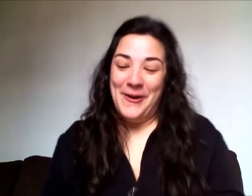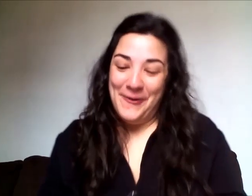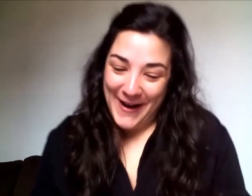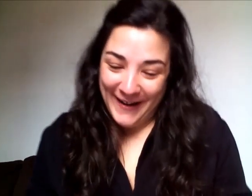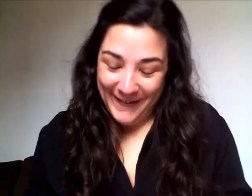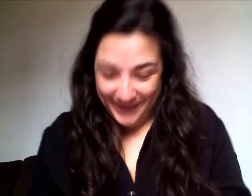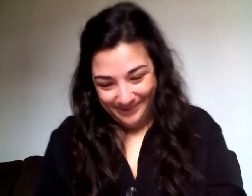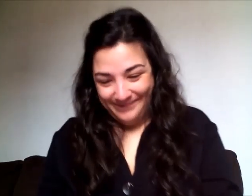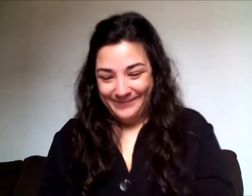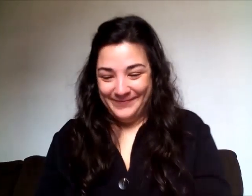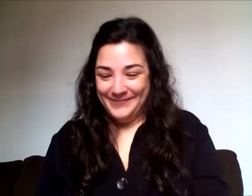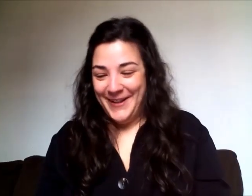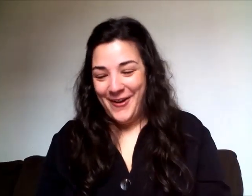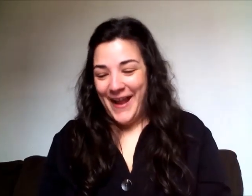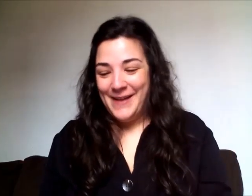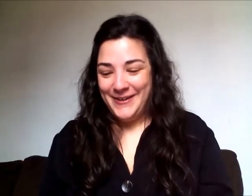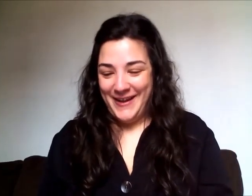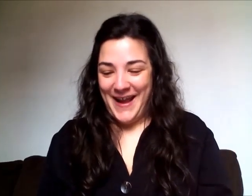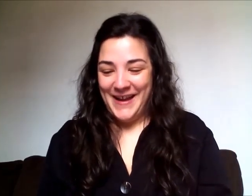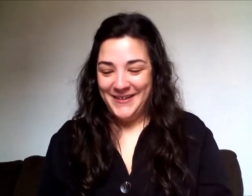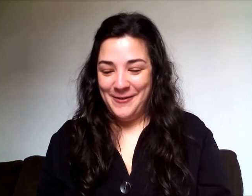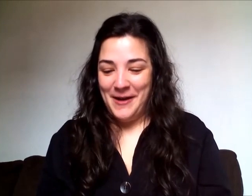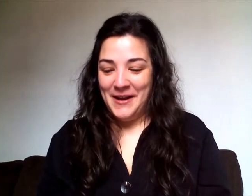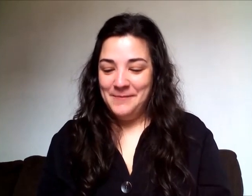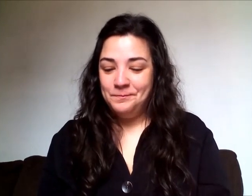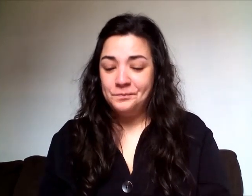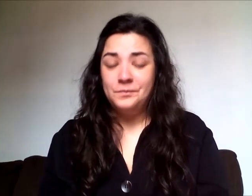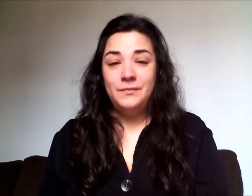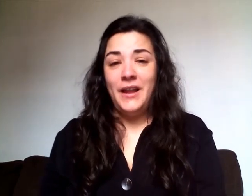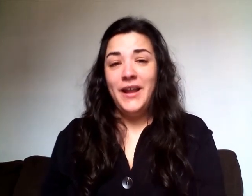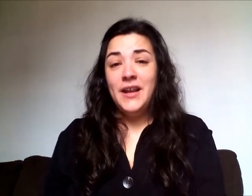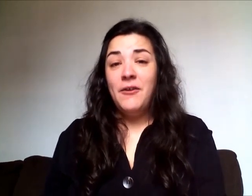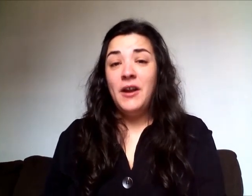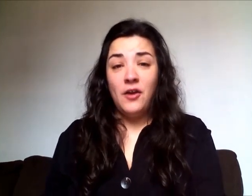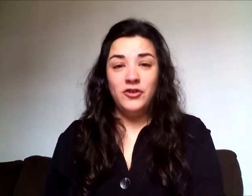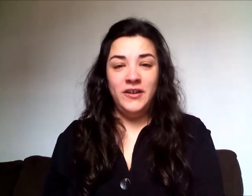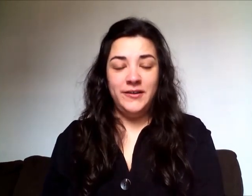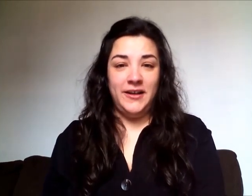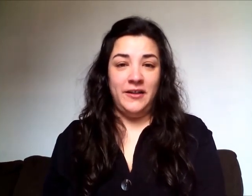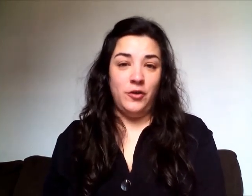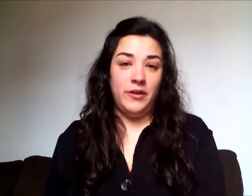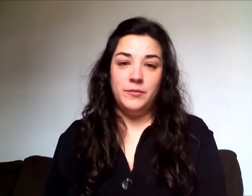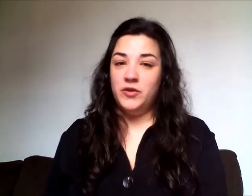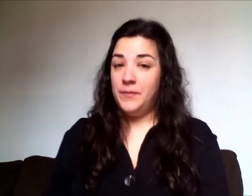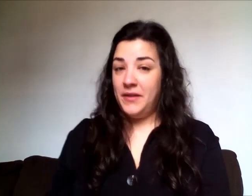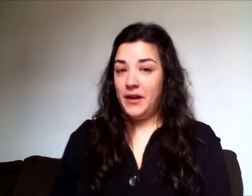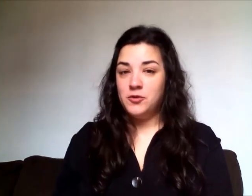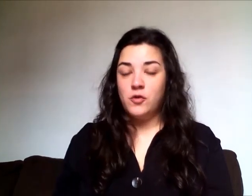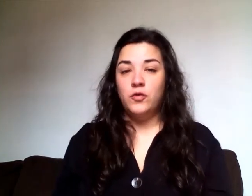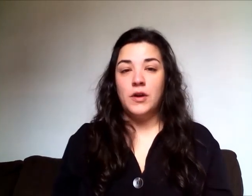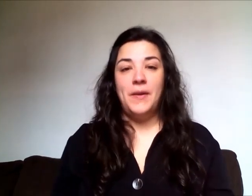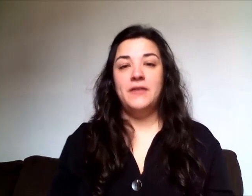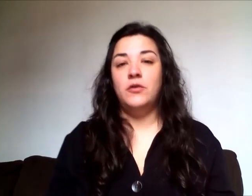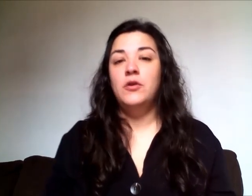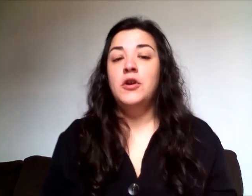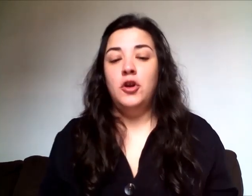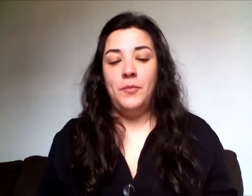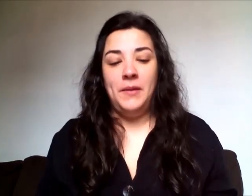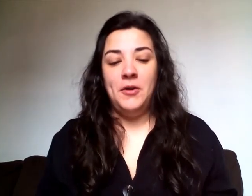Pero bueno, lo que haremos será eso, ¿vale? ¿En qué van a consistir entonces? Pues empezaremos con un repaso. Lo primero